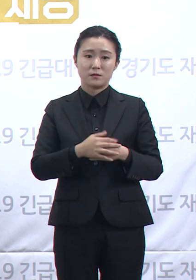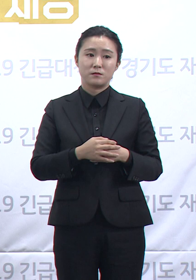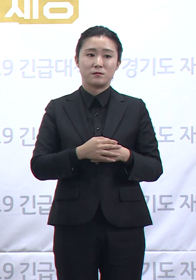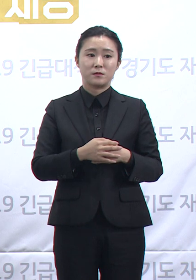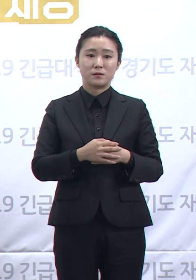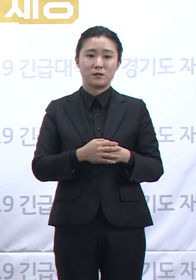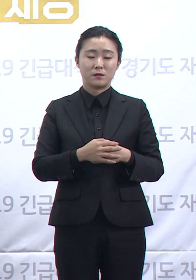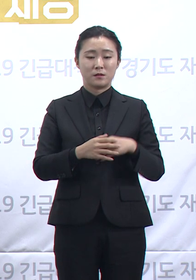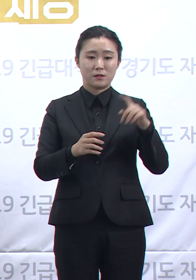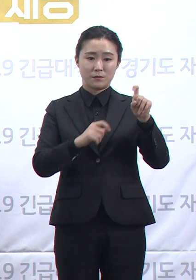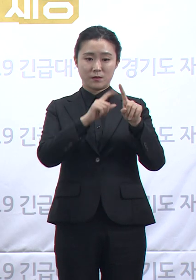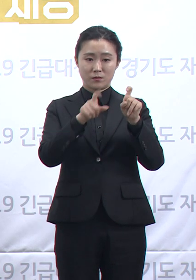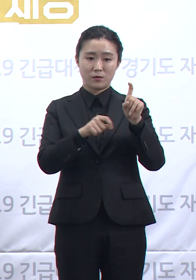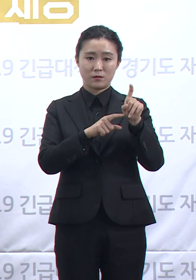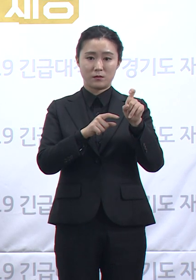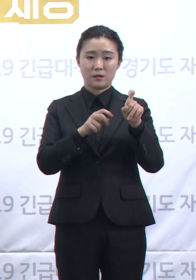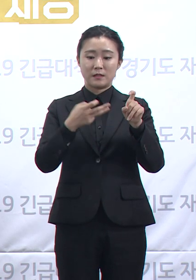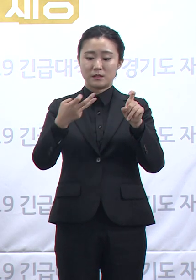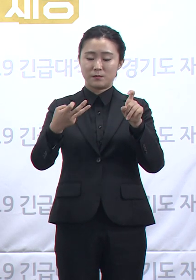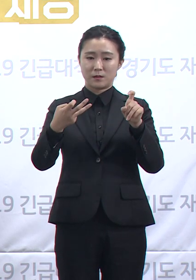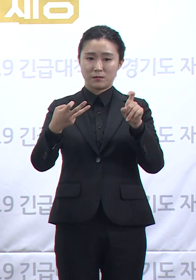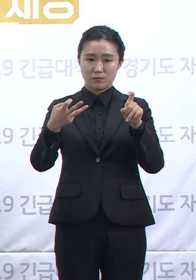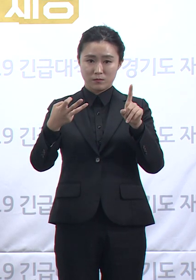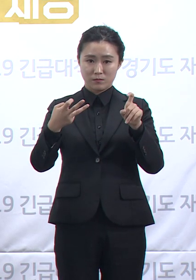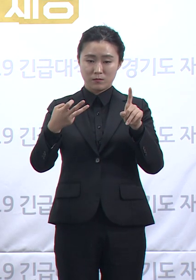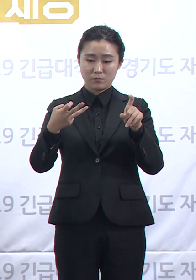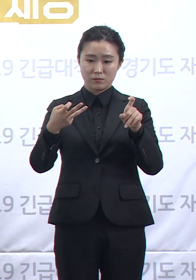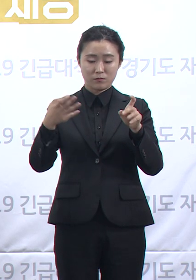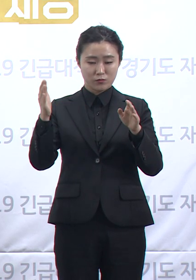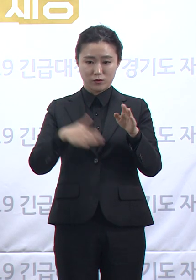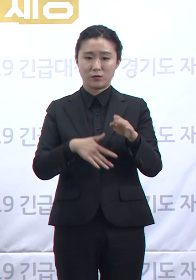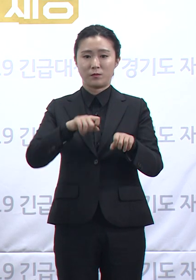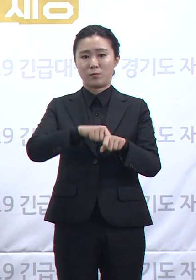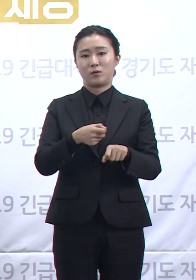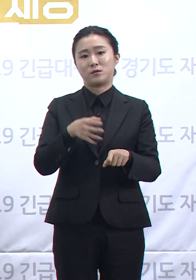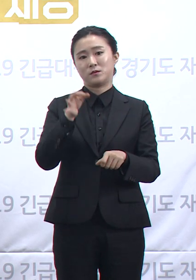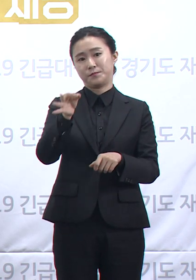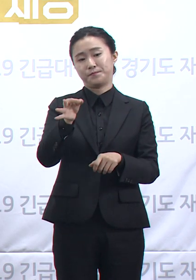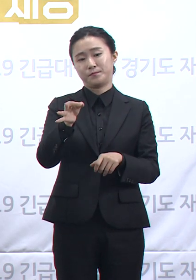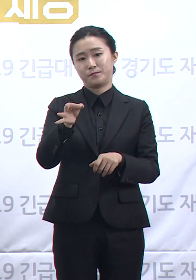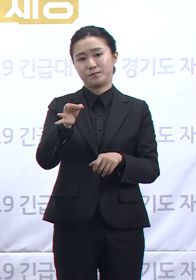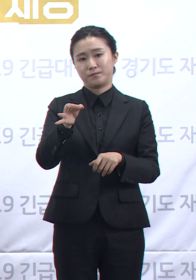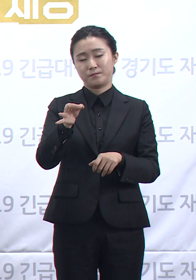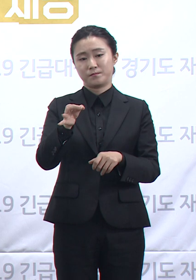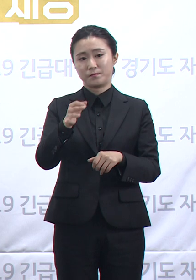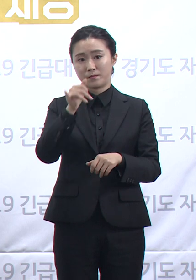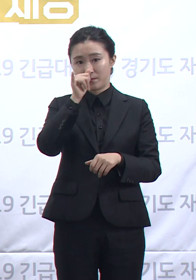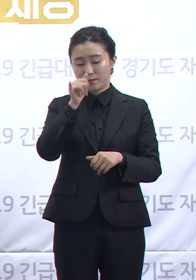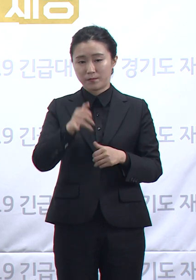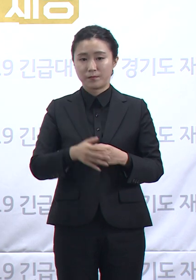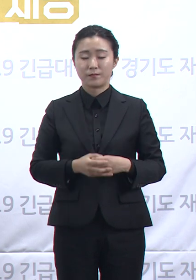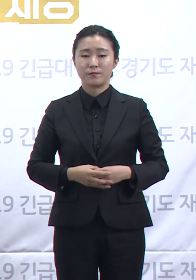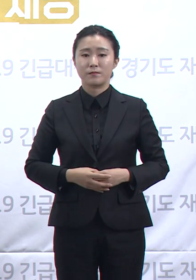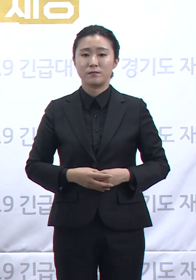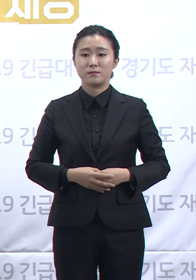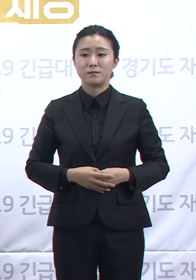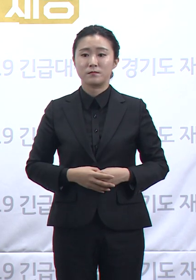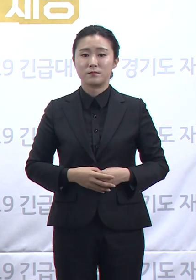13일부터 부과합니다. 하지만 마스크 미착용에 대해서 우리가 걱정해야 할 것은 계도나 과태료 등은 아닐